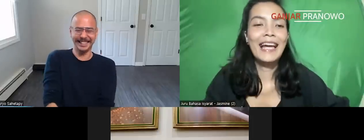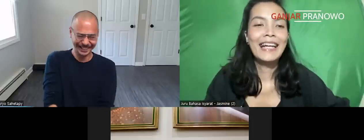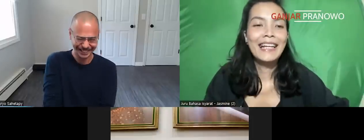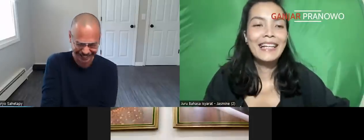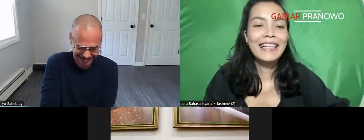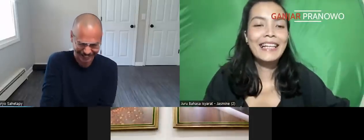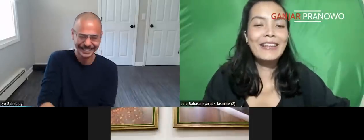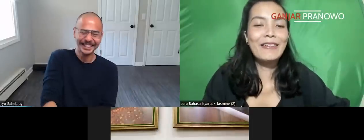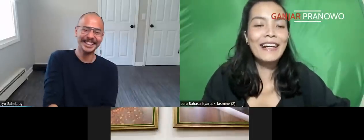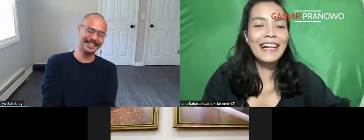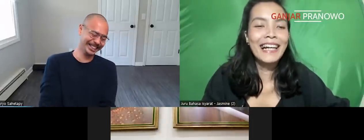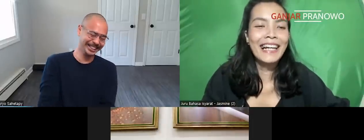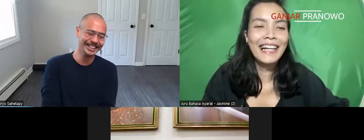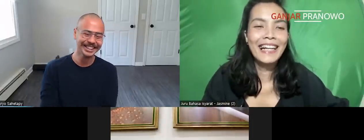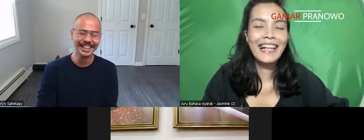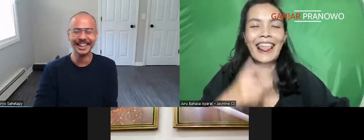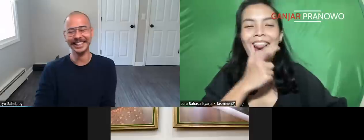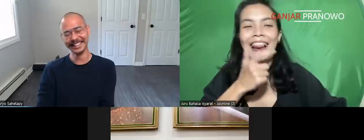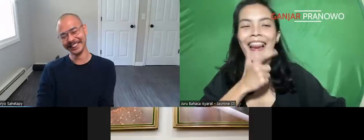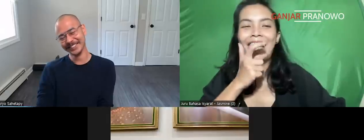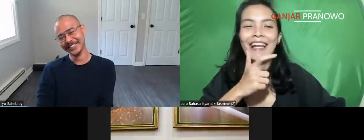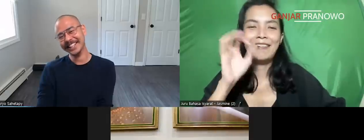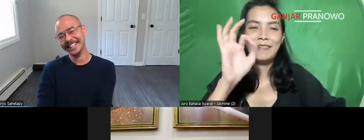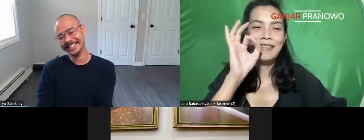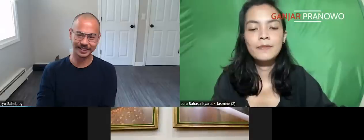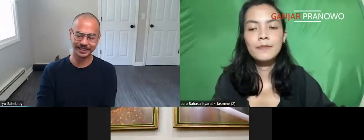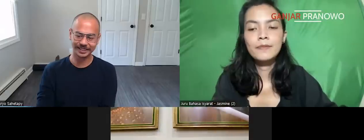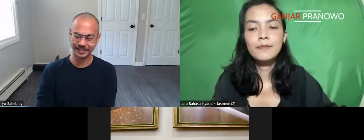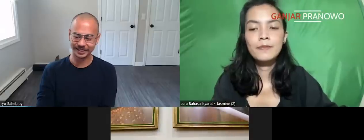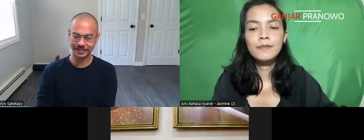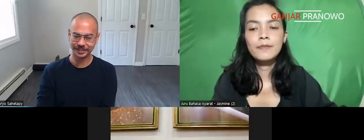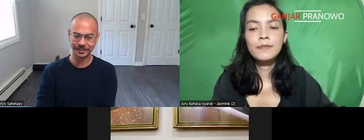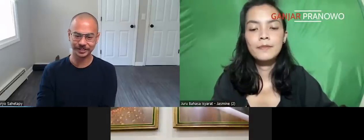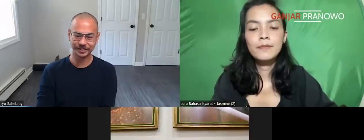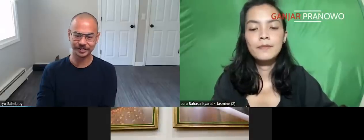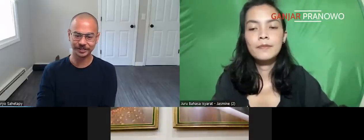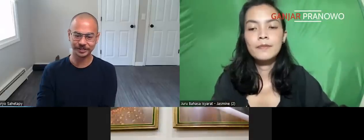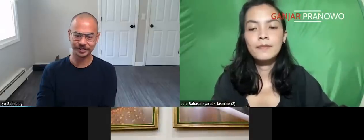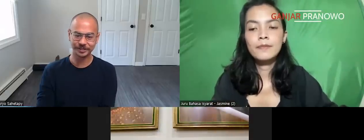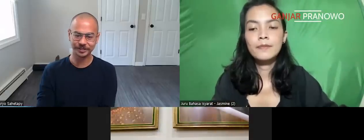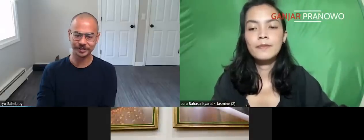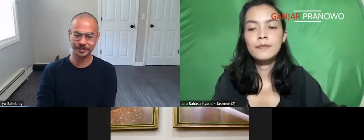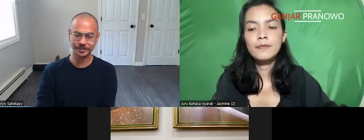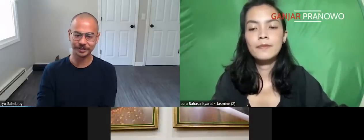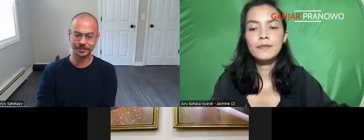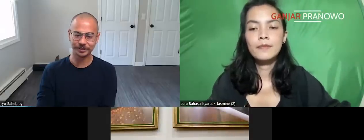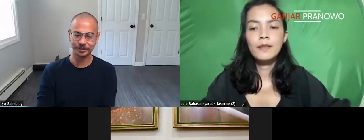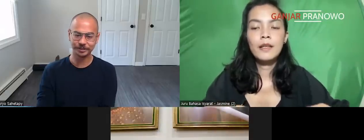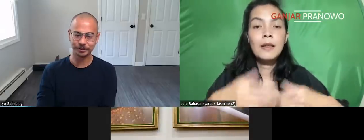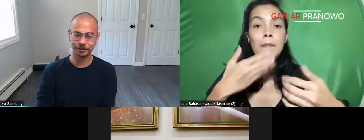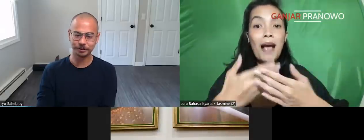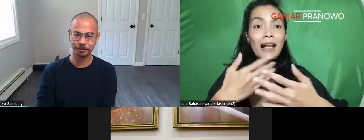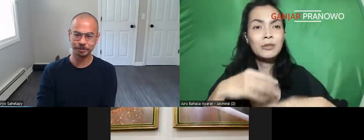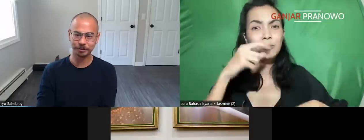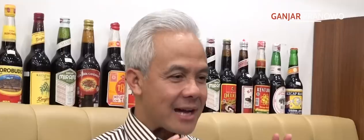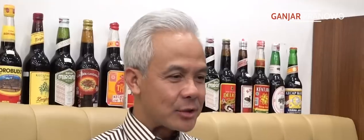Surya lah gitu oke oke oke searnya aku terima kasih banget Diat kami hari ini